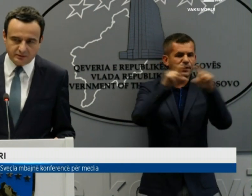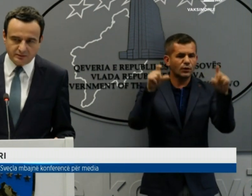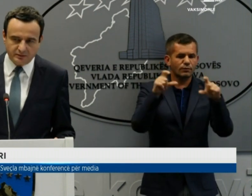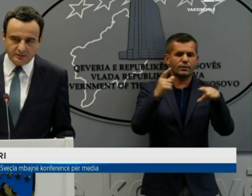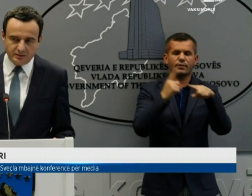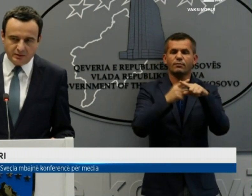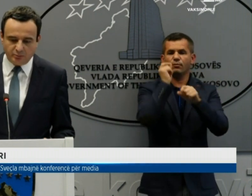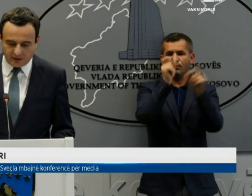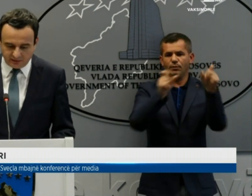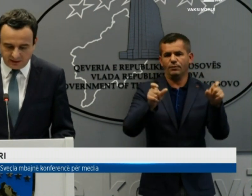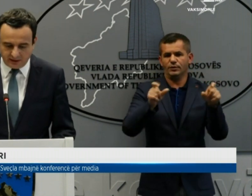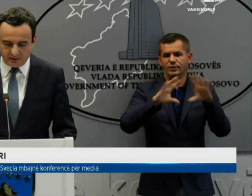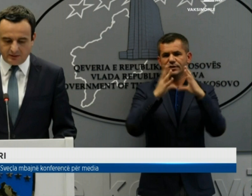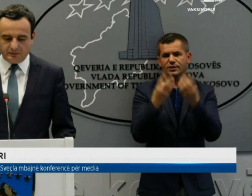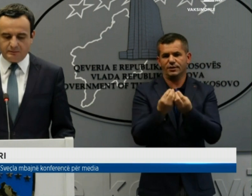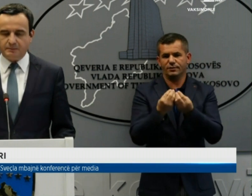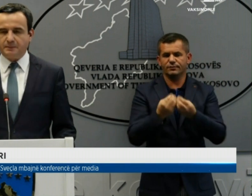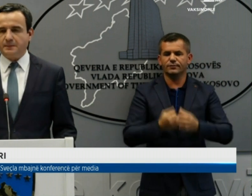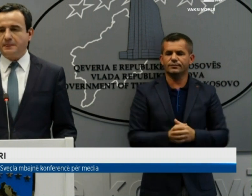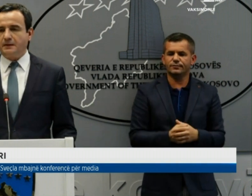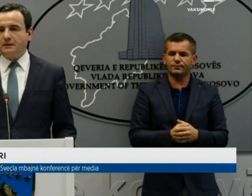publik. Prandaj,